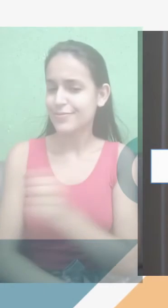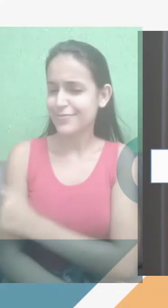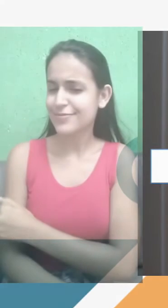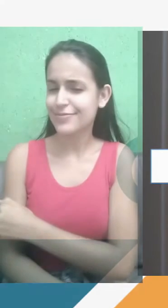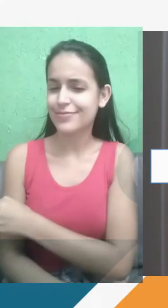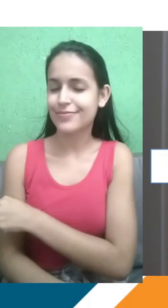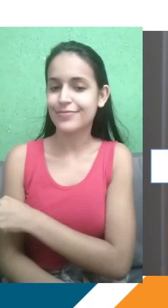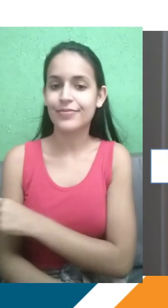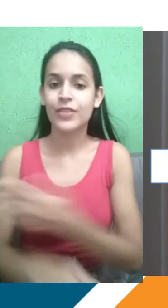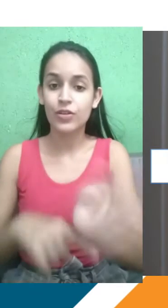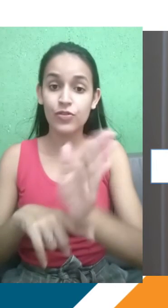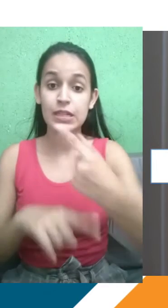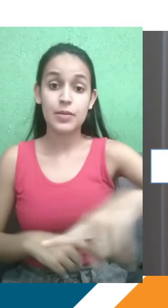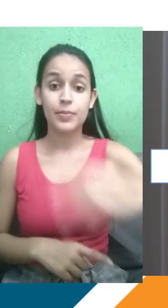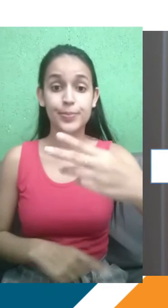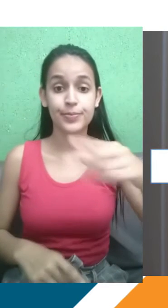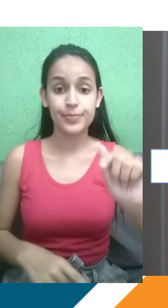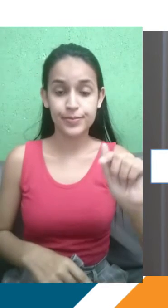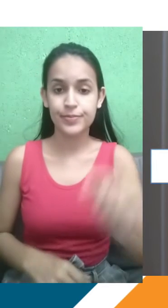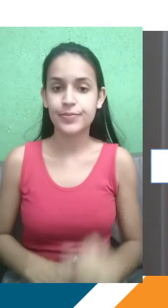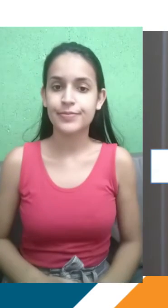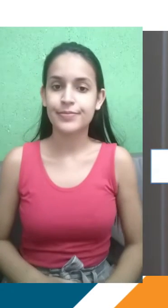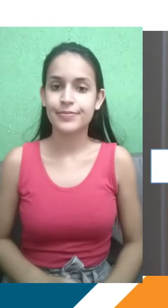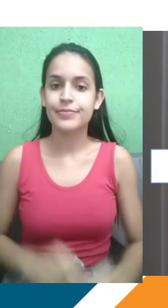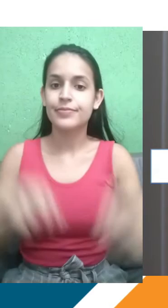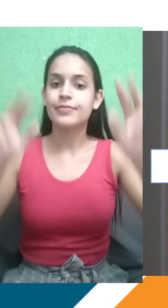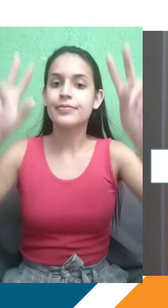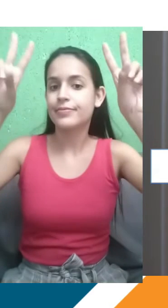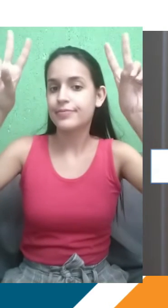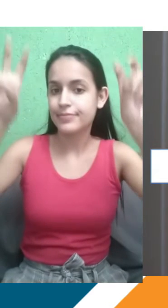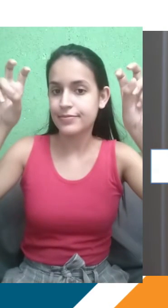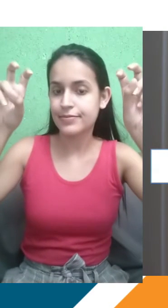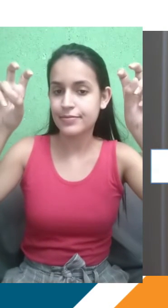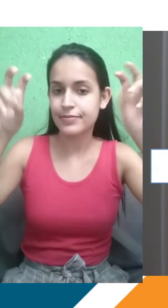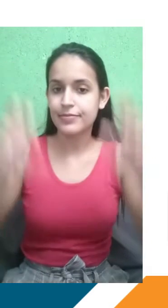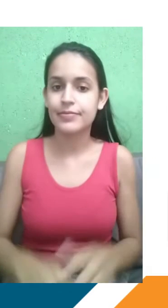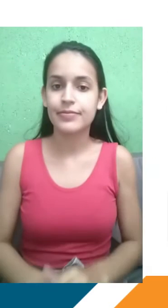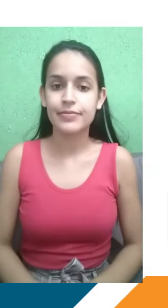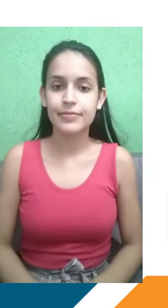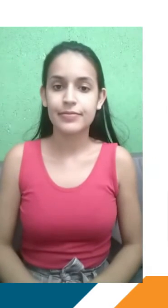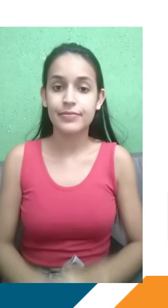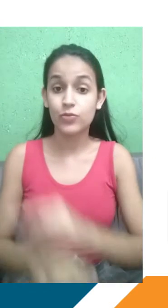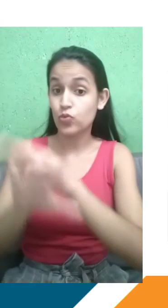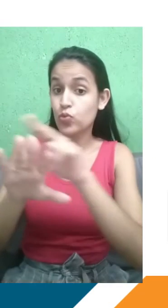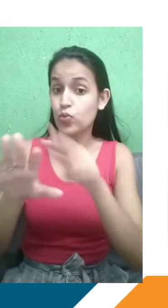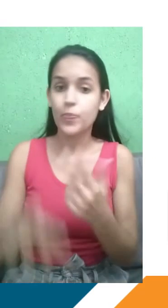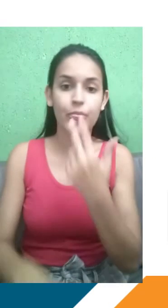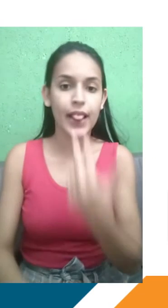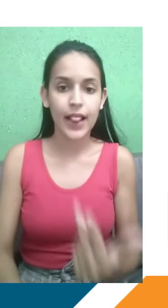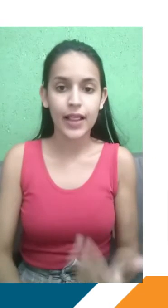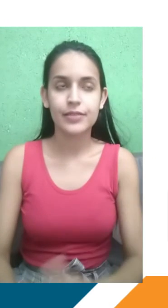Bem-vindos à semana 37, estudo de questões de vestibular, língua portuguesa, variação linguística. Este trabalho